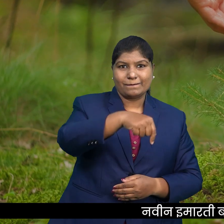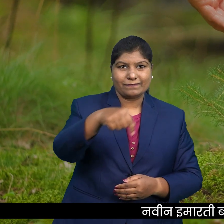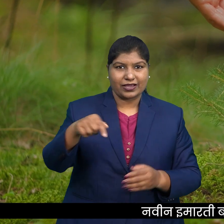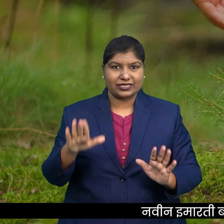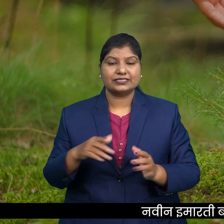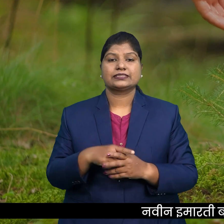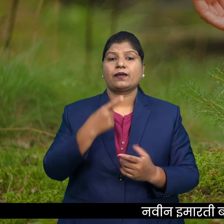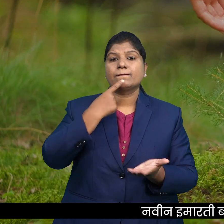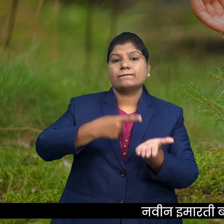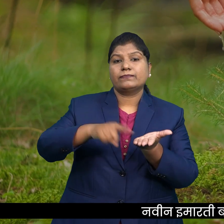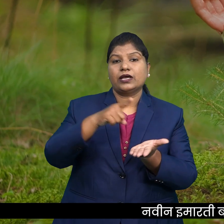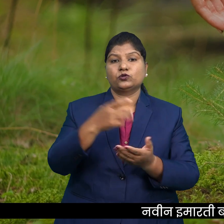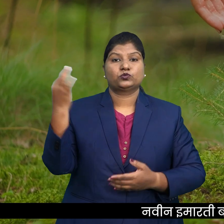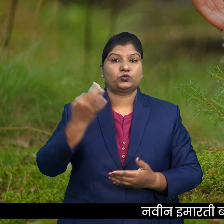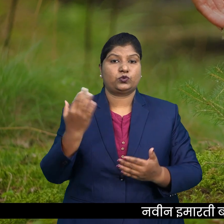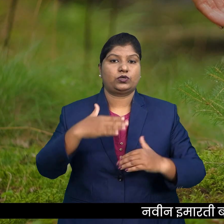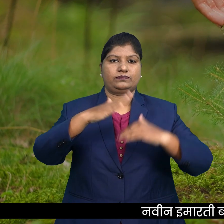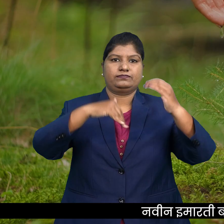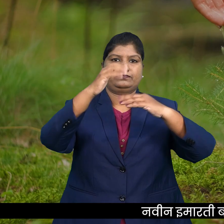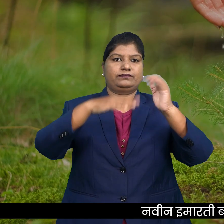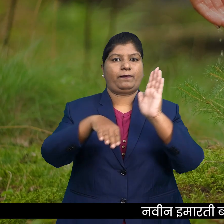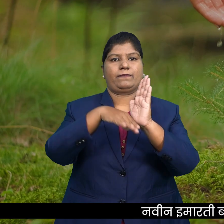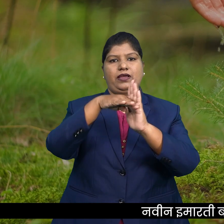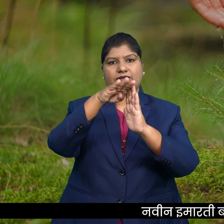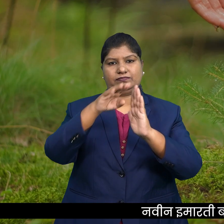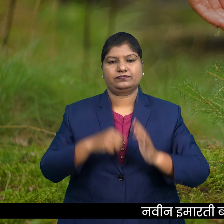इमारती बांधण्यासाठी परवानगी.